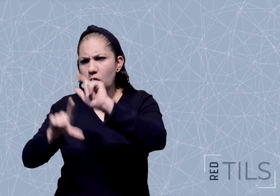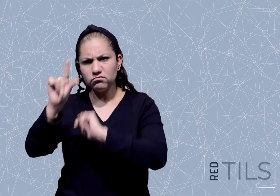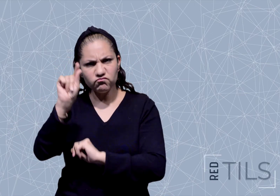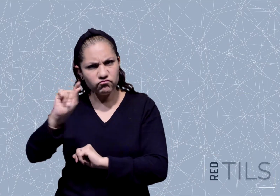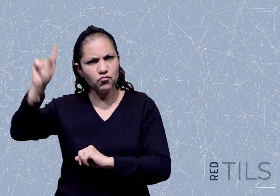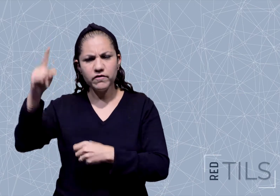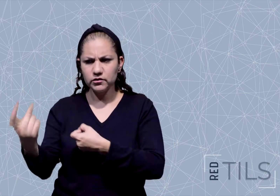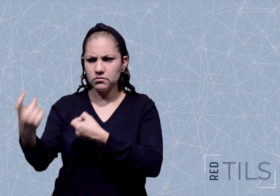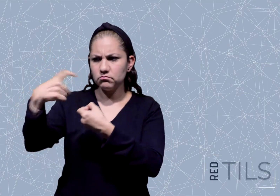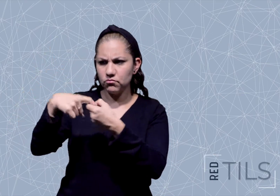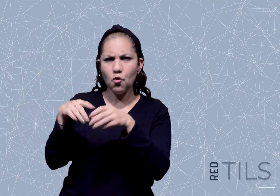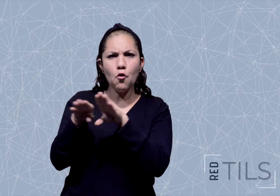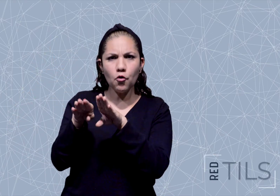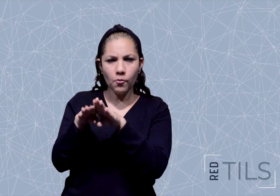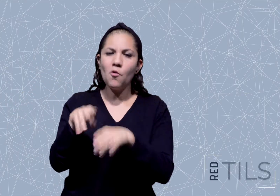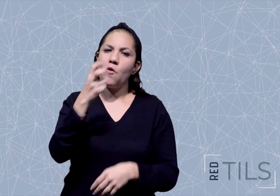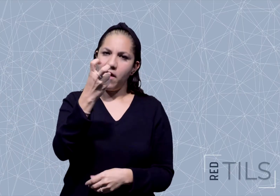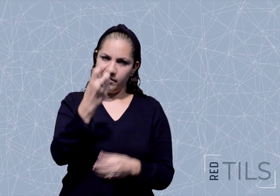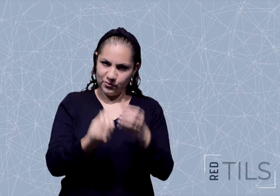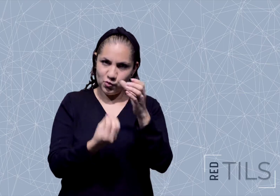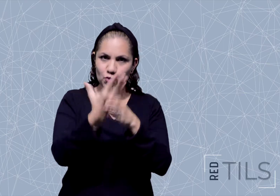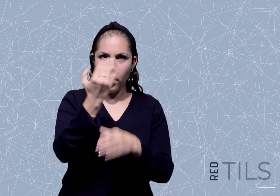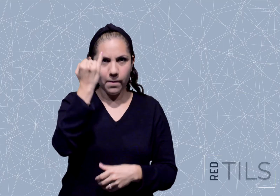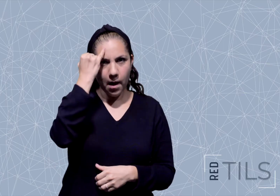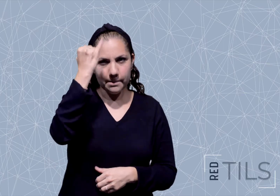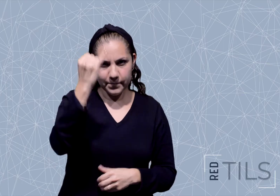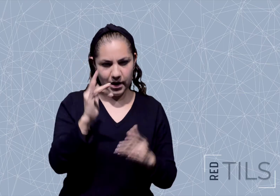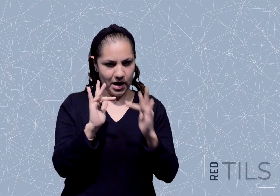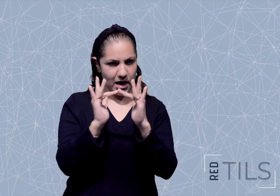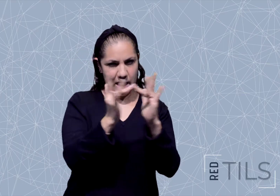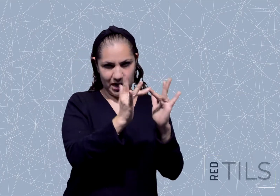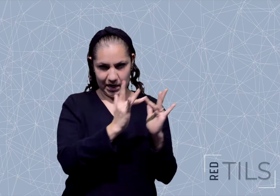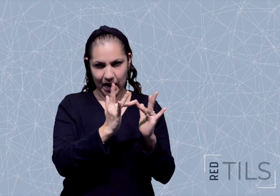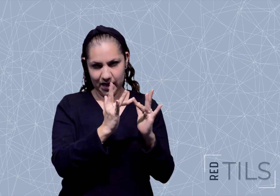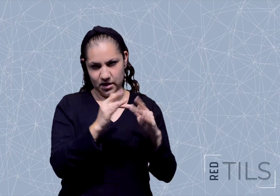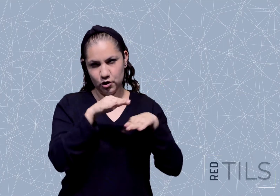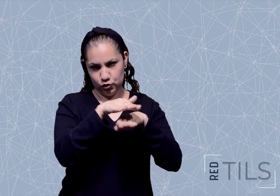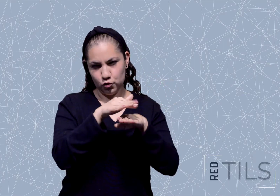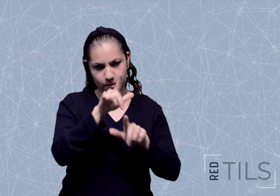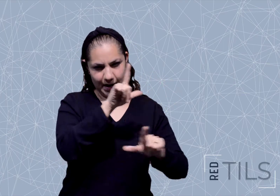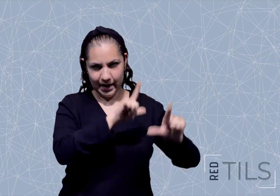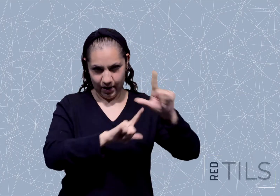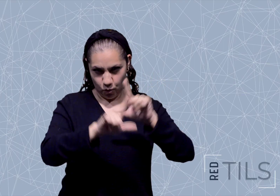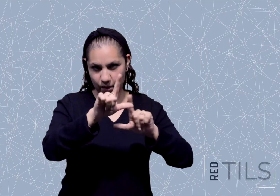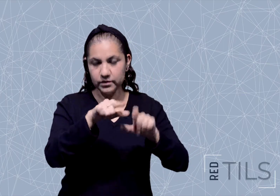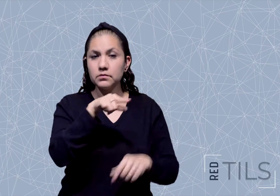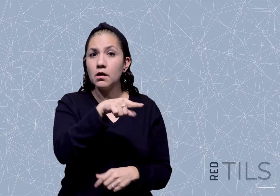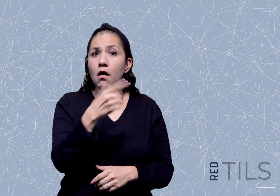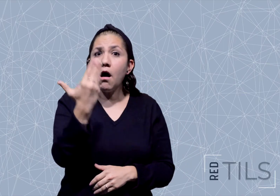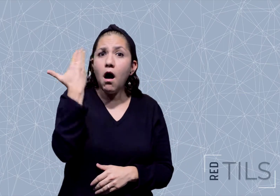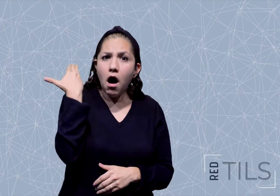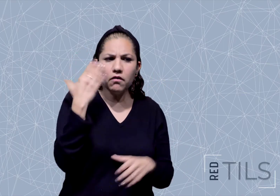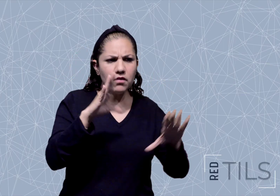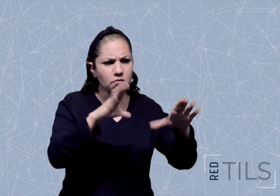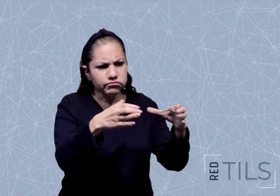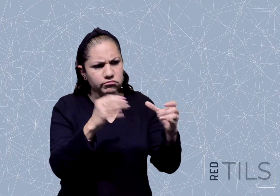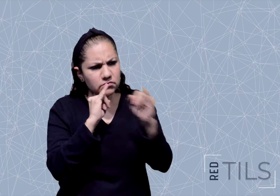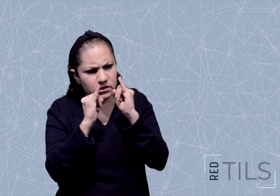en un principio solo tenía a intérpretes de lenguas orales. Estos contactaron a intérpretes de lenguas de señas y